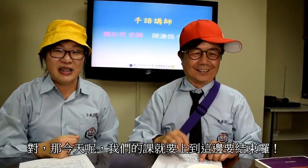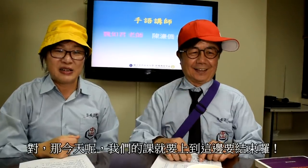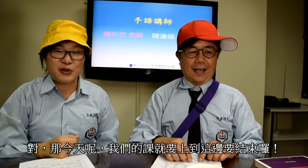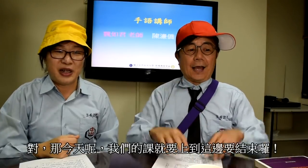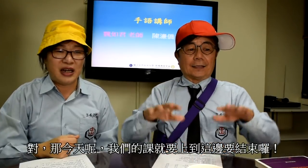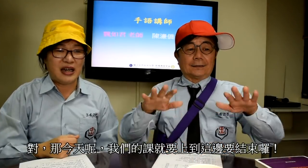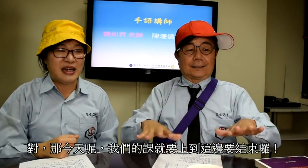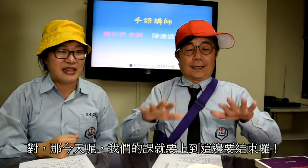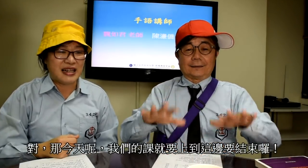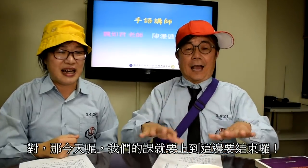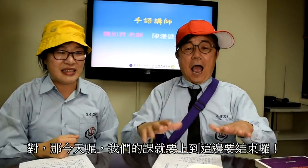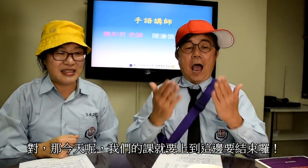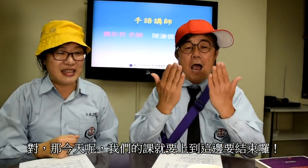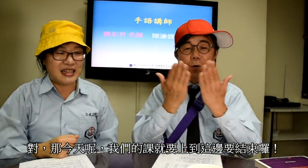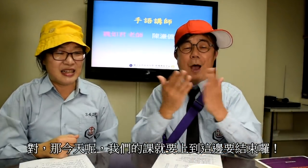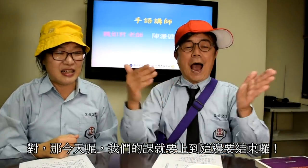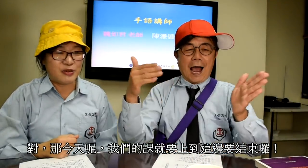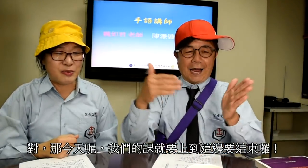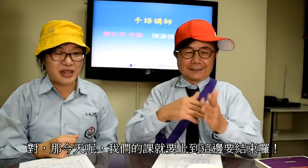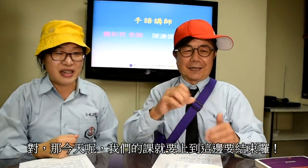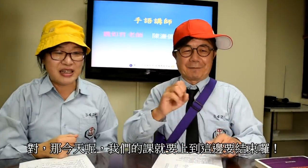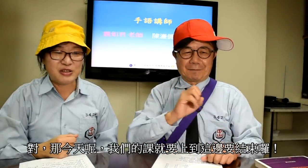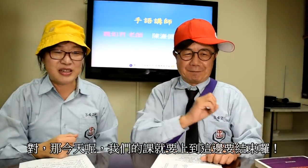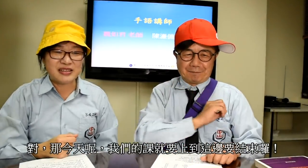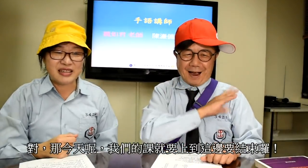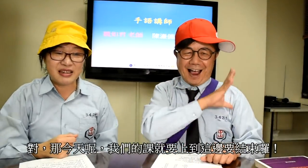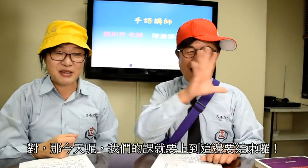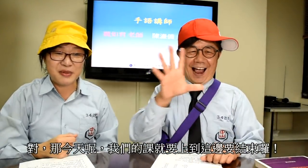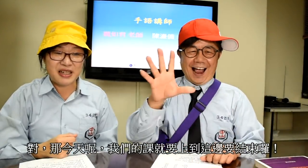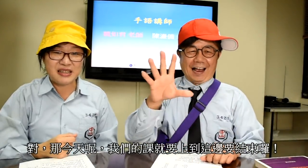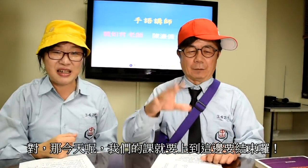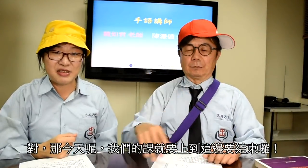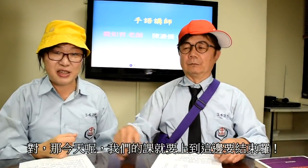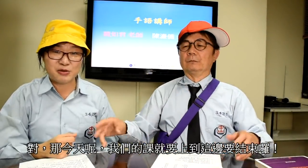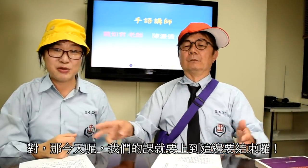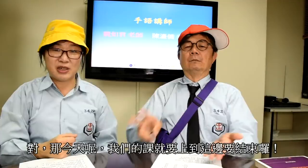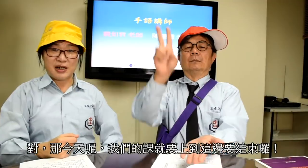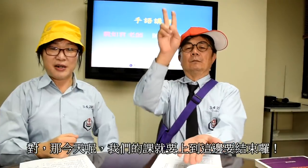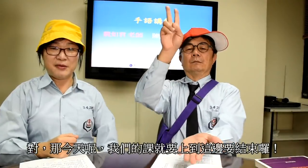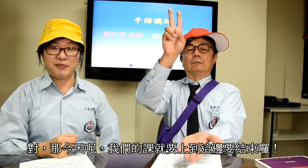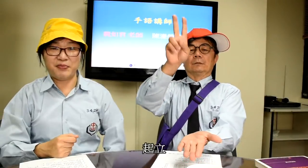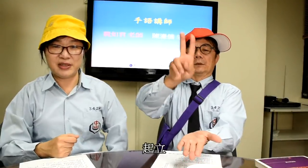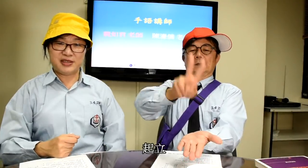对，那今天呢我们的课就要上到这边要结束咯，起立，